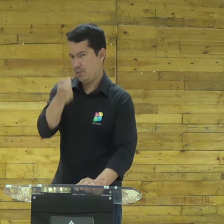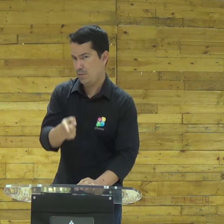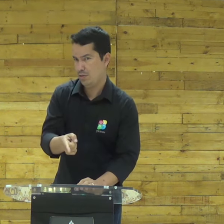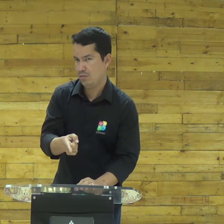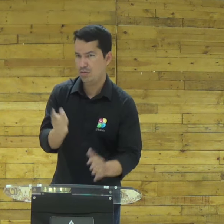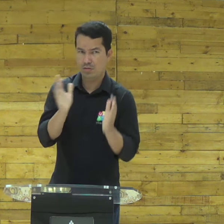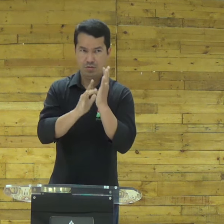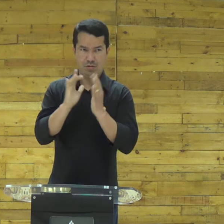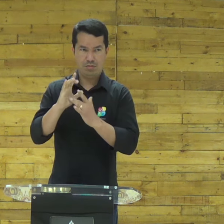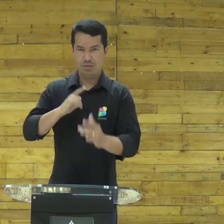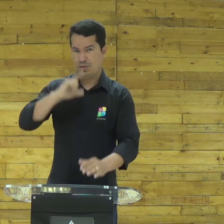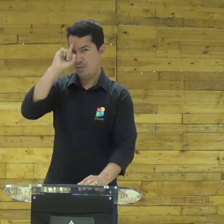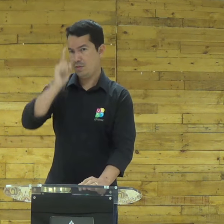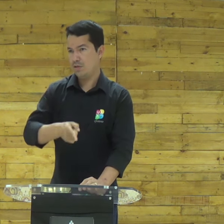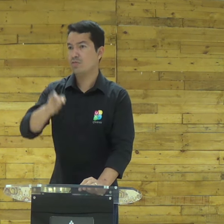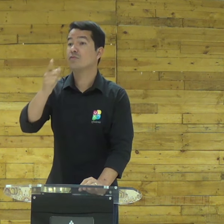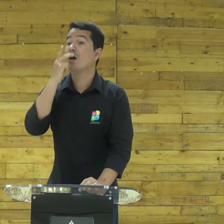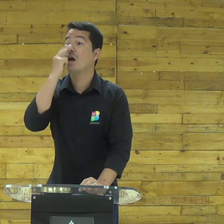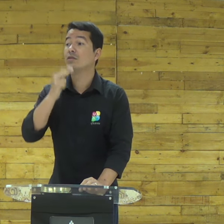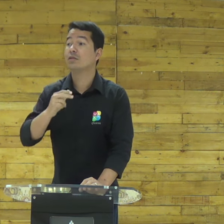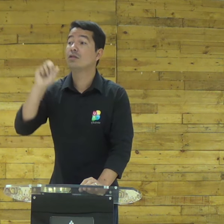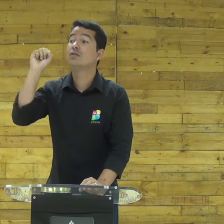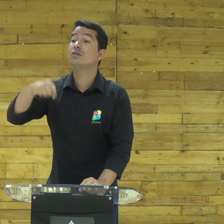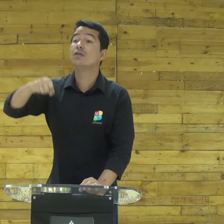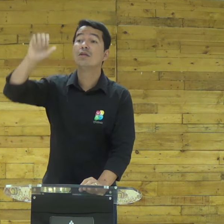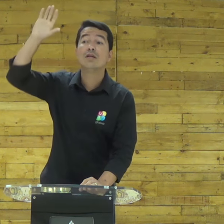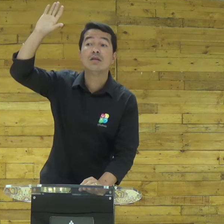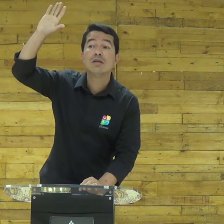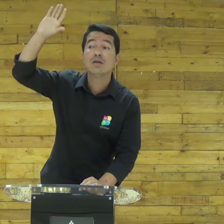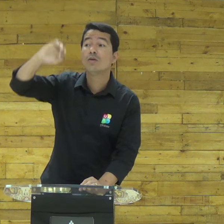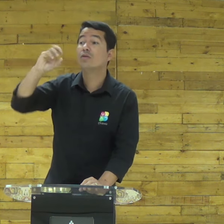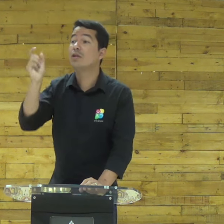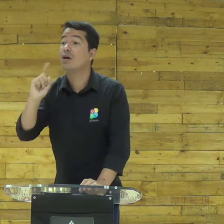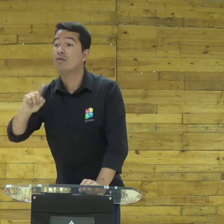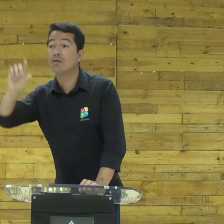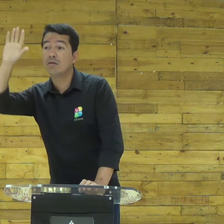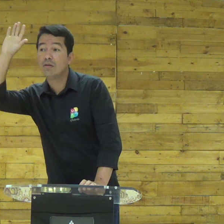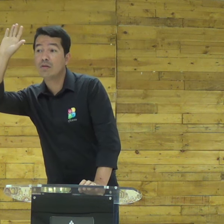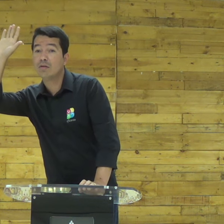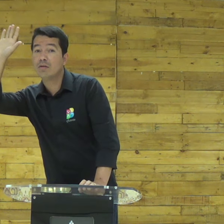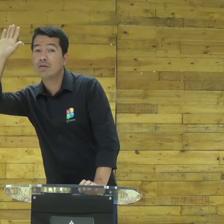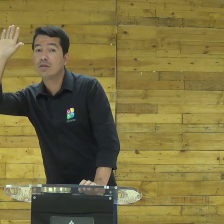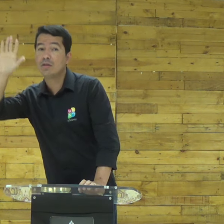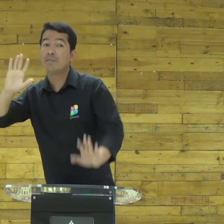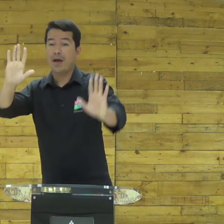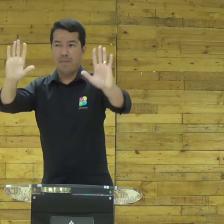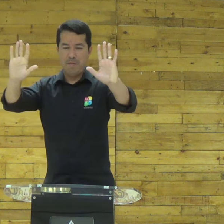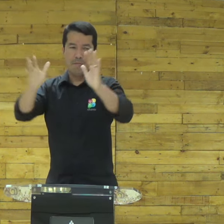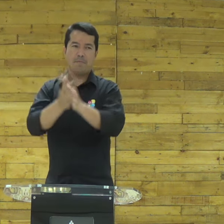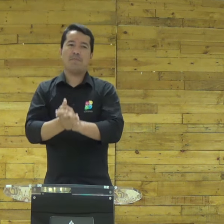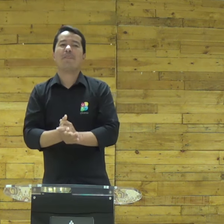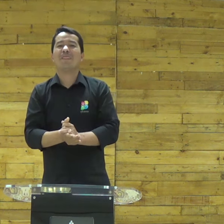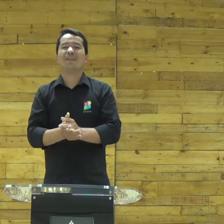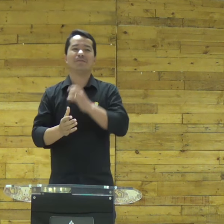Jesus ele vem ele também tem mandamentos você acha que sim ou que não sim ou